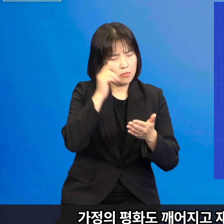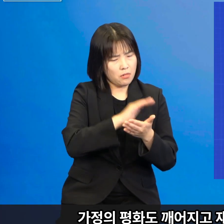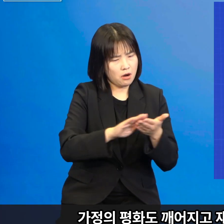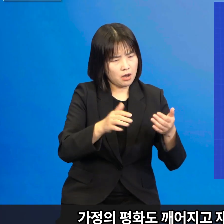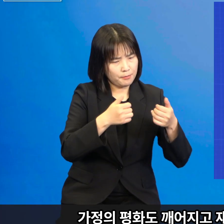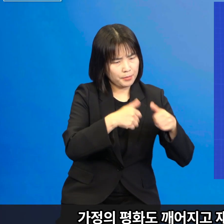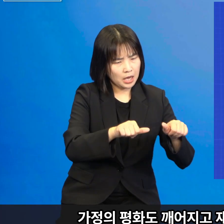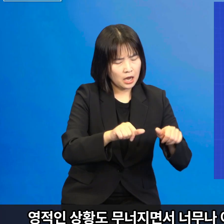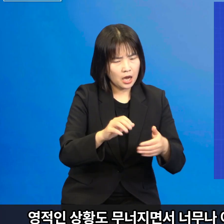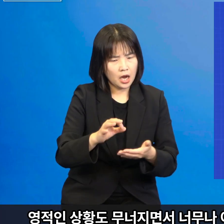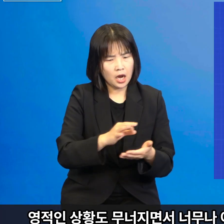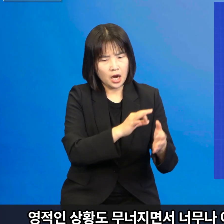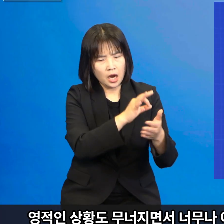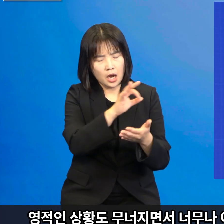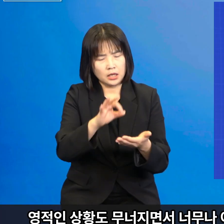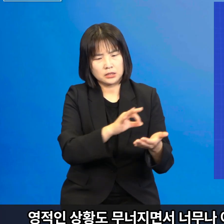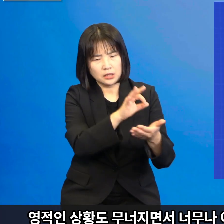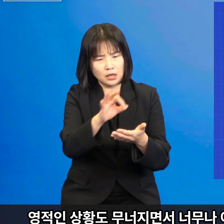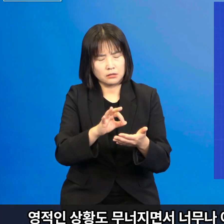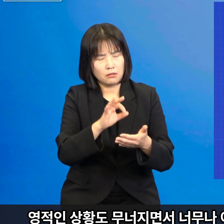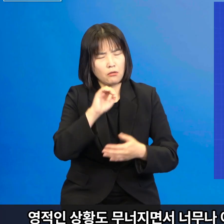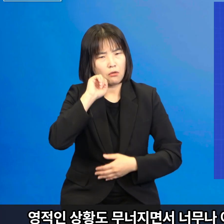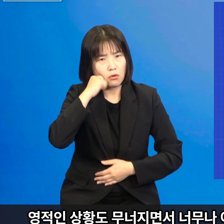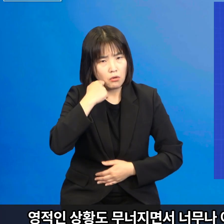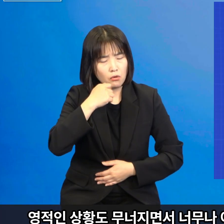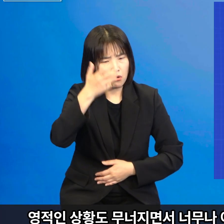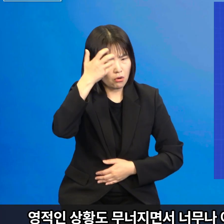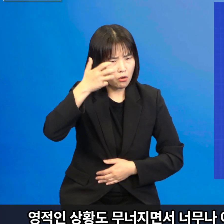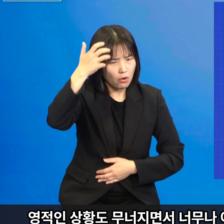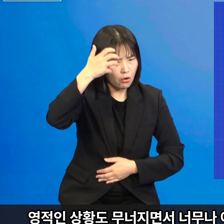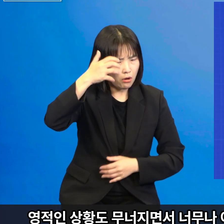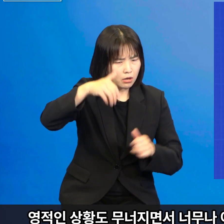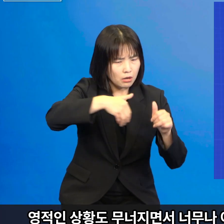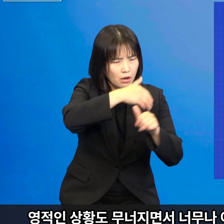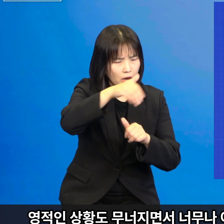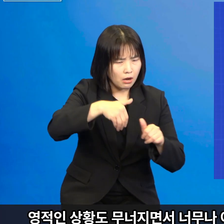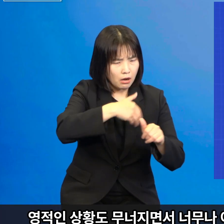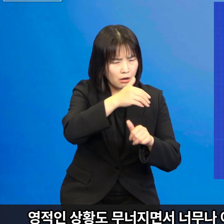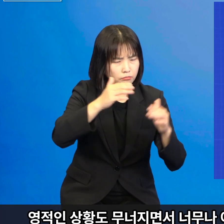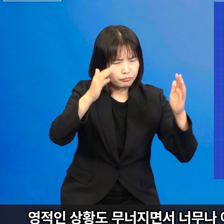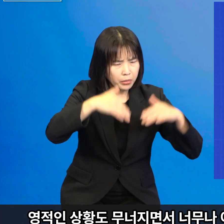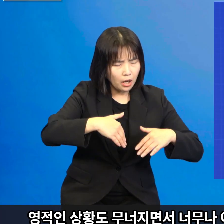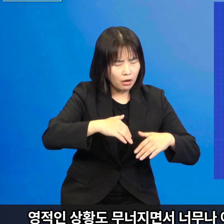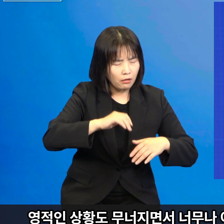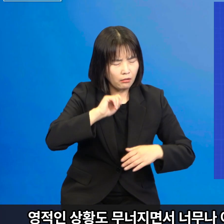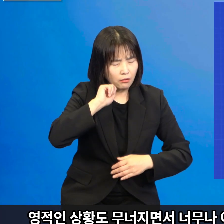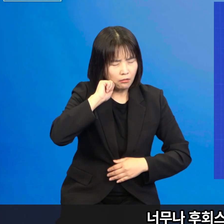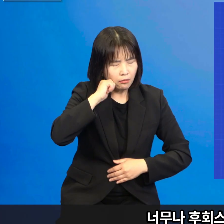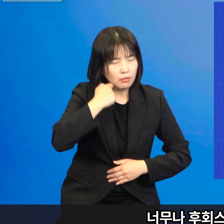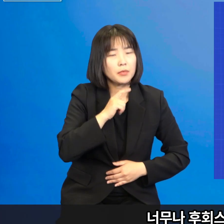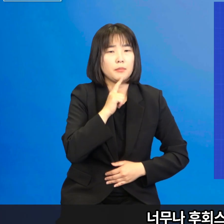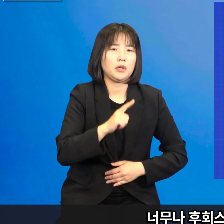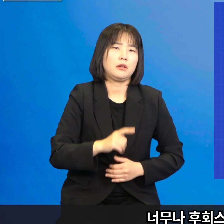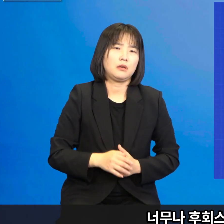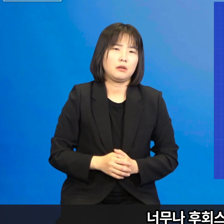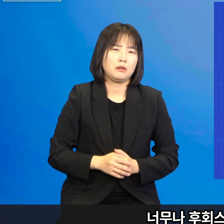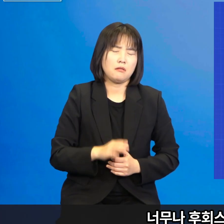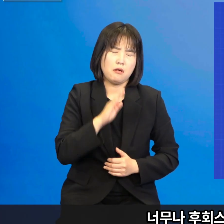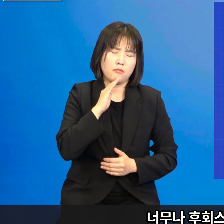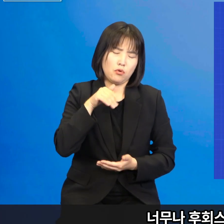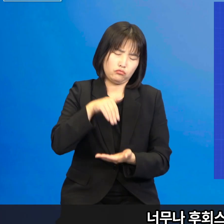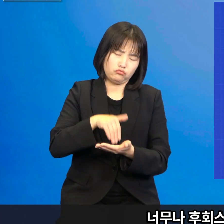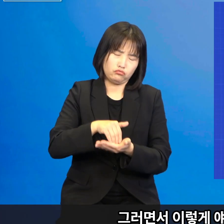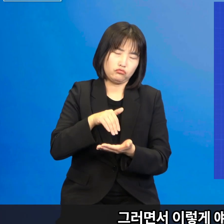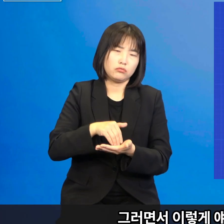상황도 어려워지고 영적인 상황도 무너지면서 너무나 어려운 상황을 당하고 있다는 겁니다. 너무나 후회스럽다는